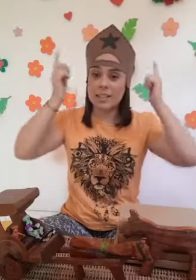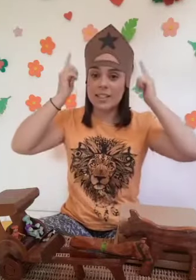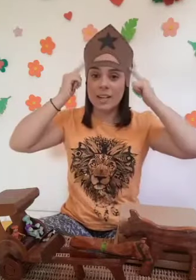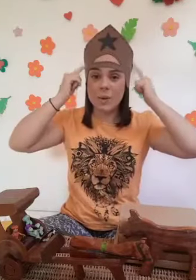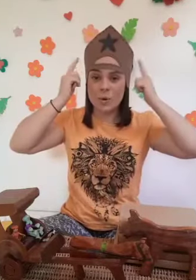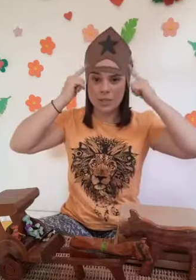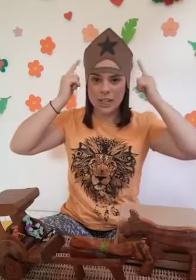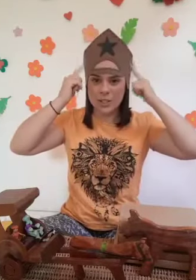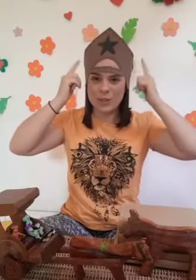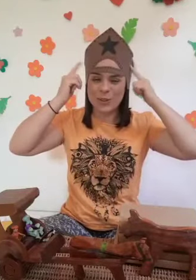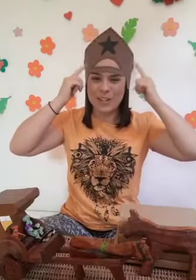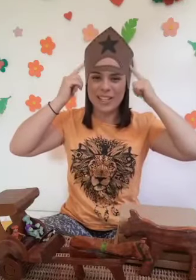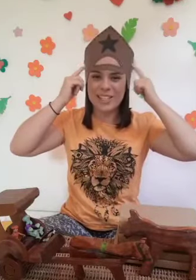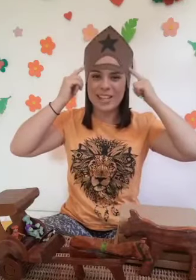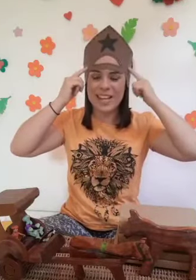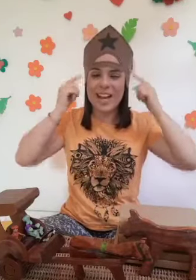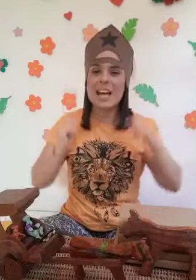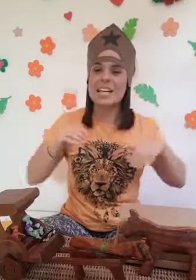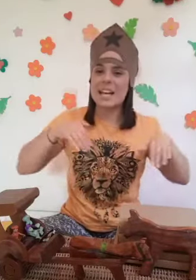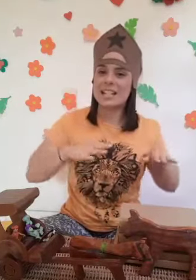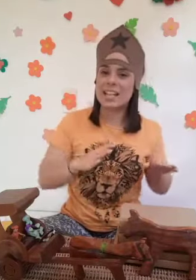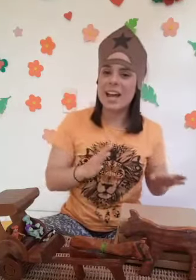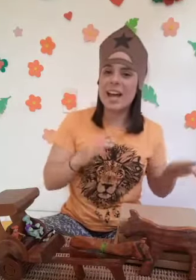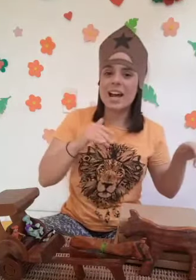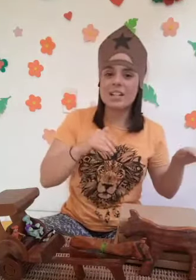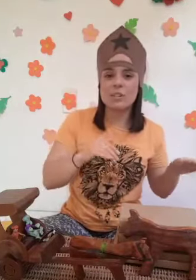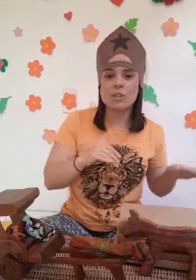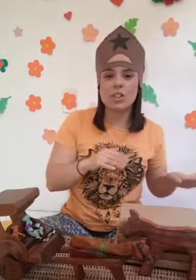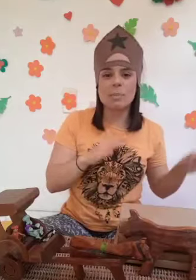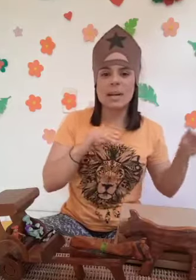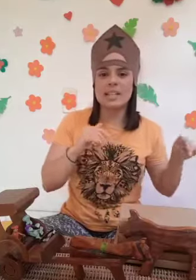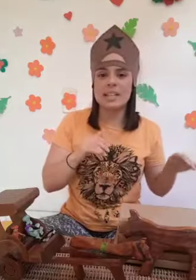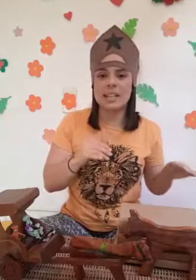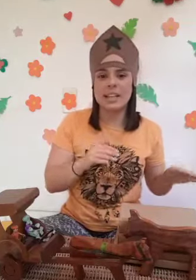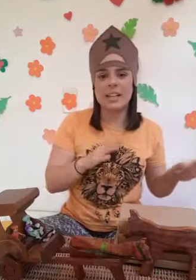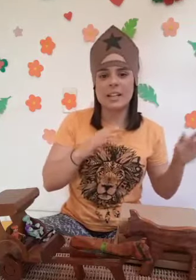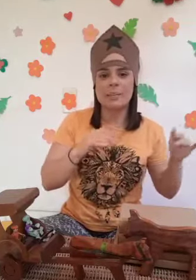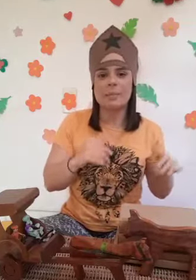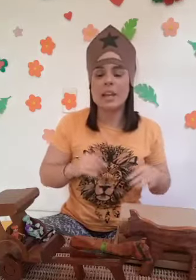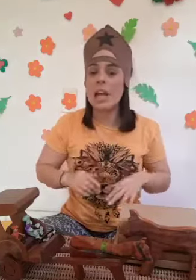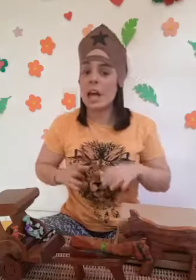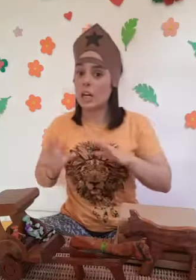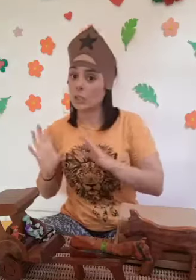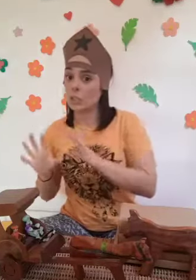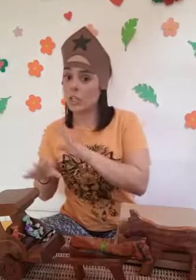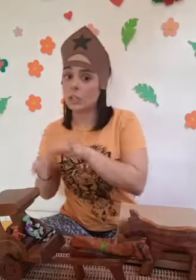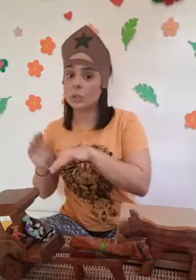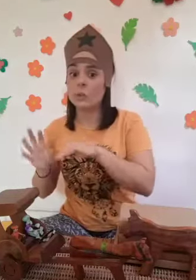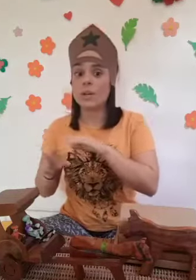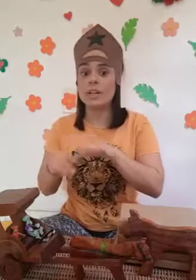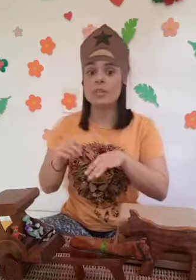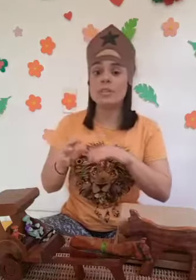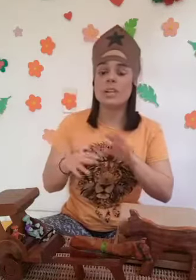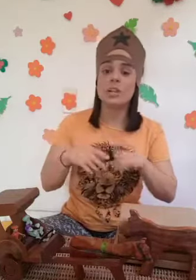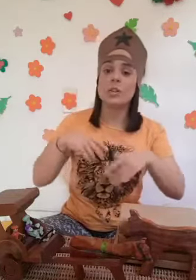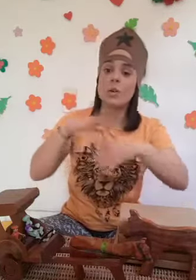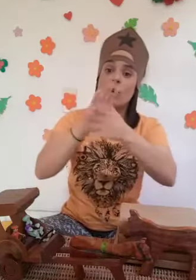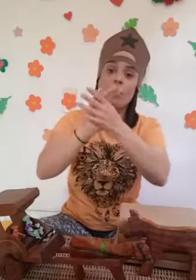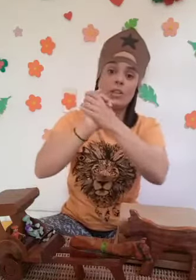as recordações nas terras onde passei, andando pelos sertões